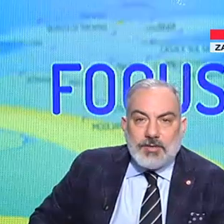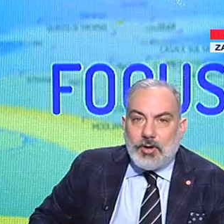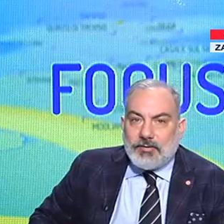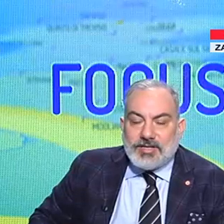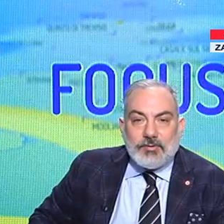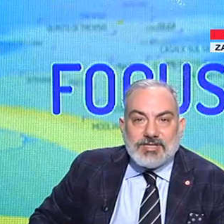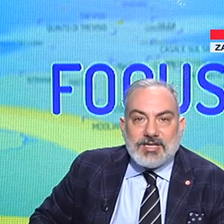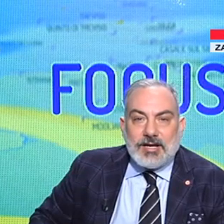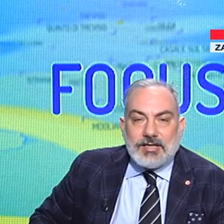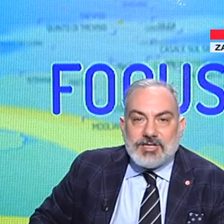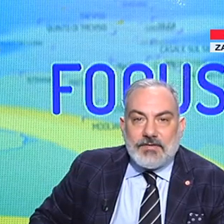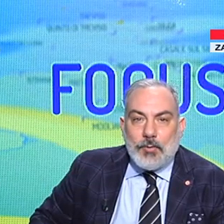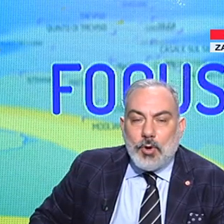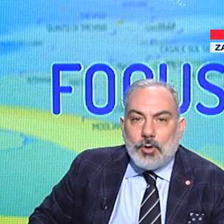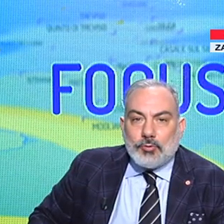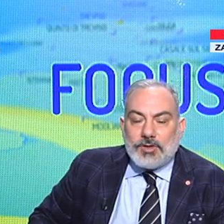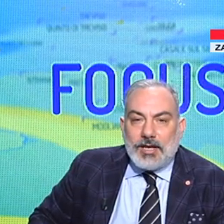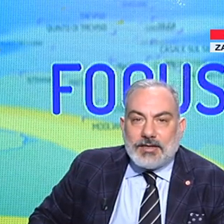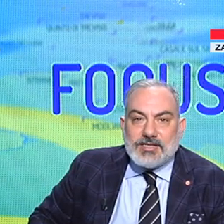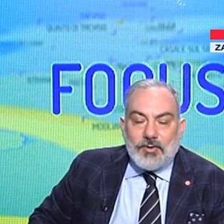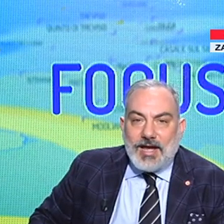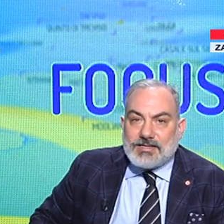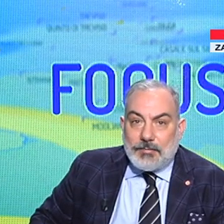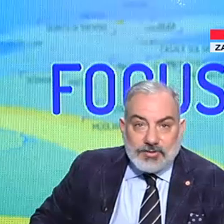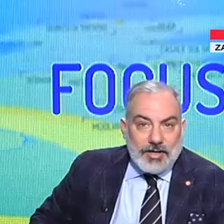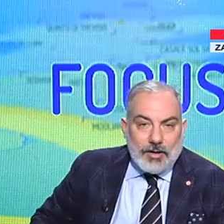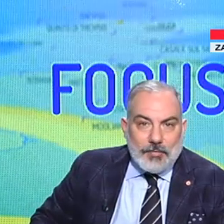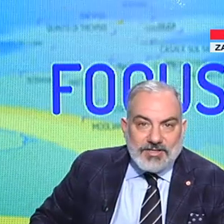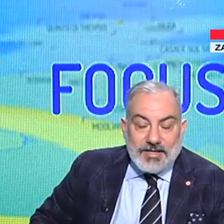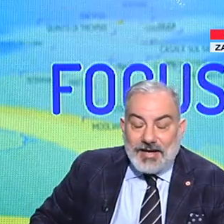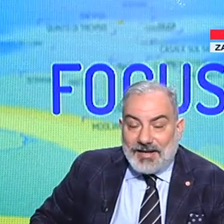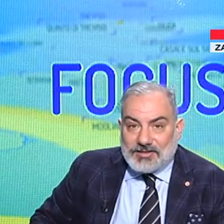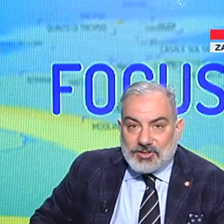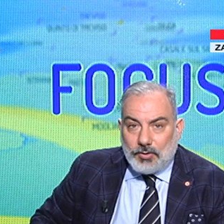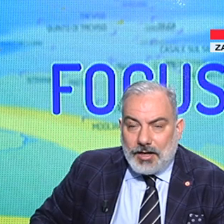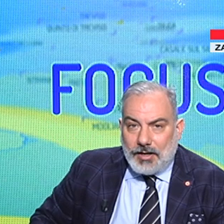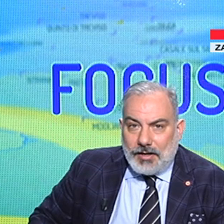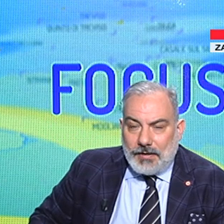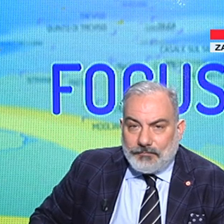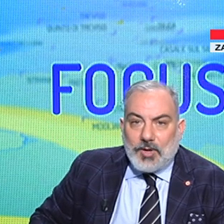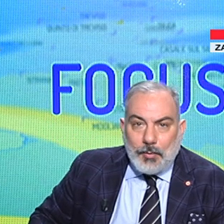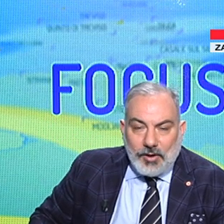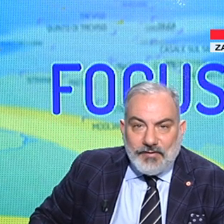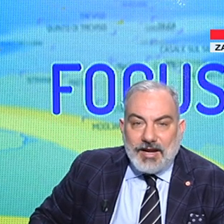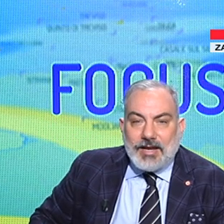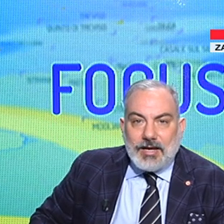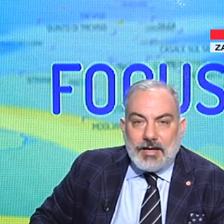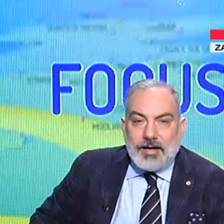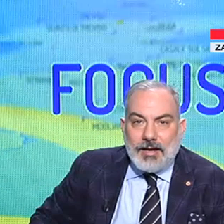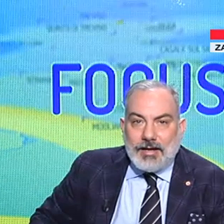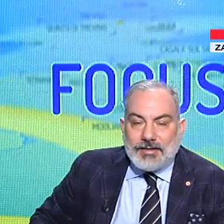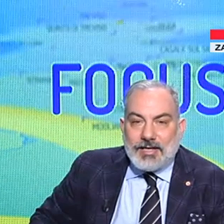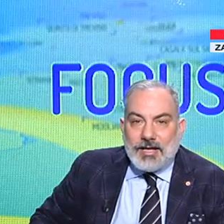i testimoni, quindi questa sera nel TG avremo tutte le testimonianze, le persone che erano presenti, anche l'assessore proprio al